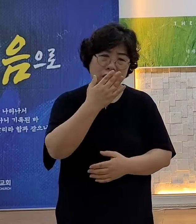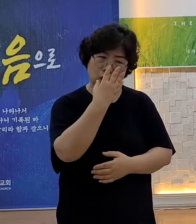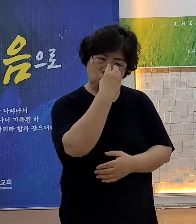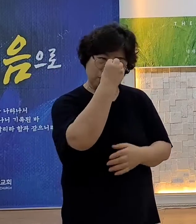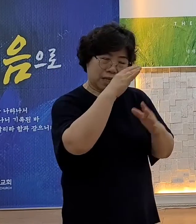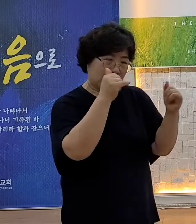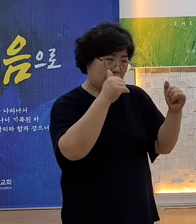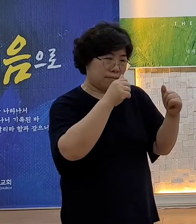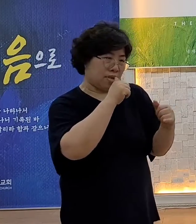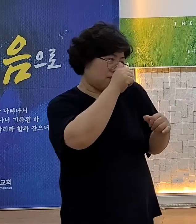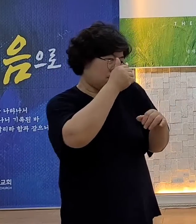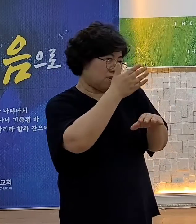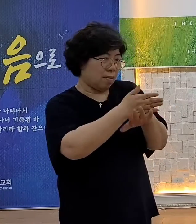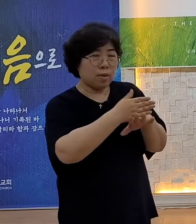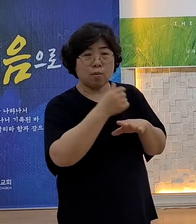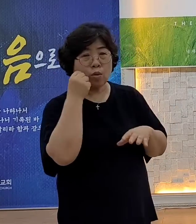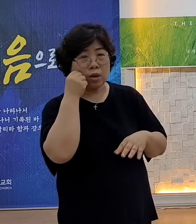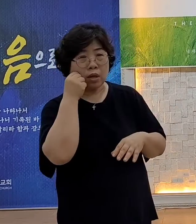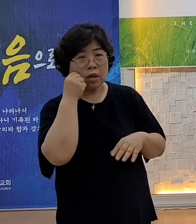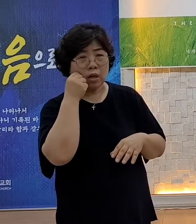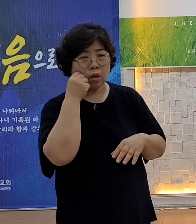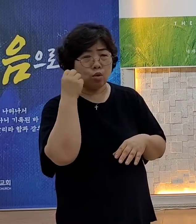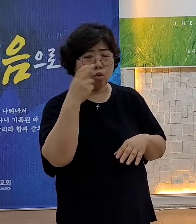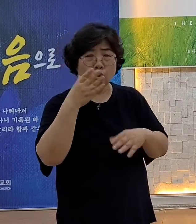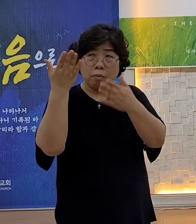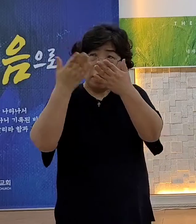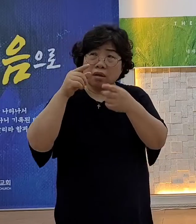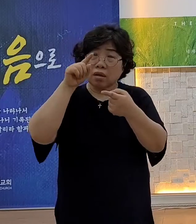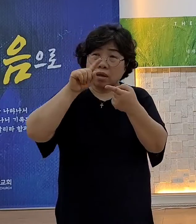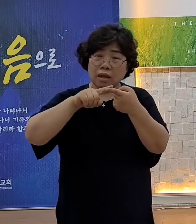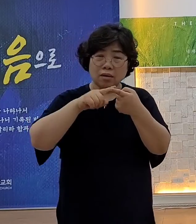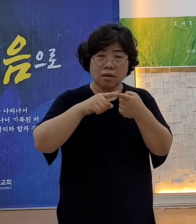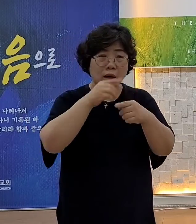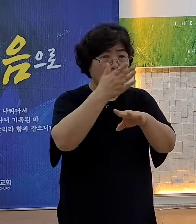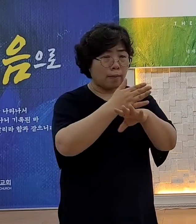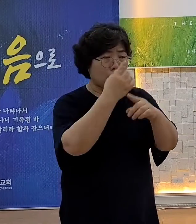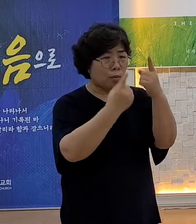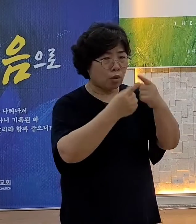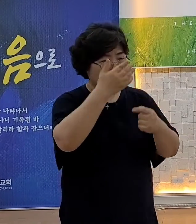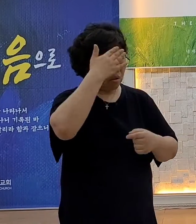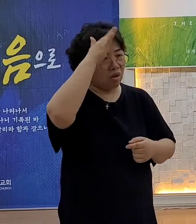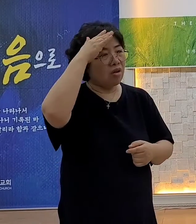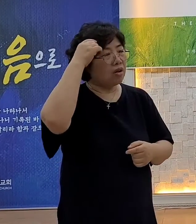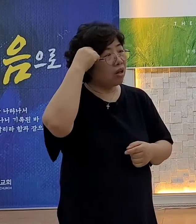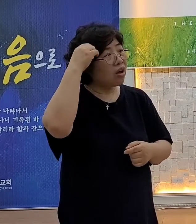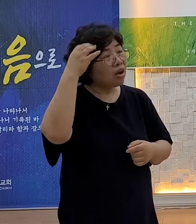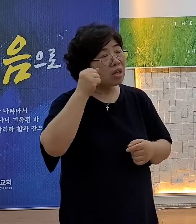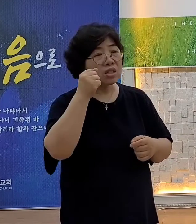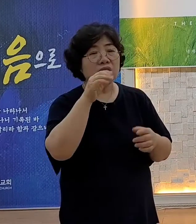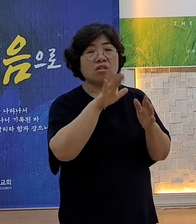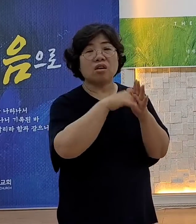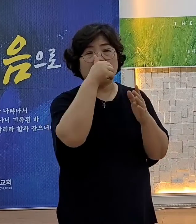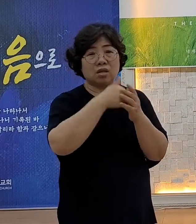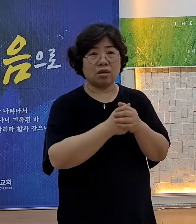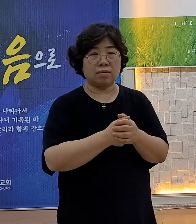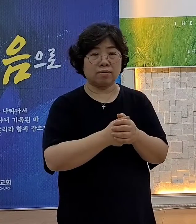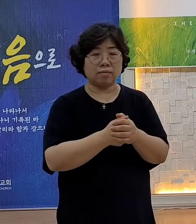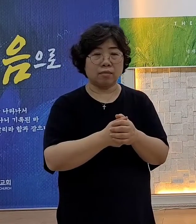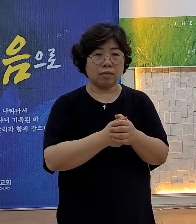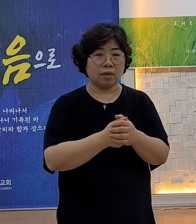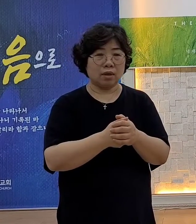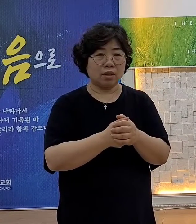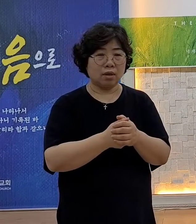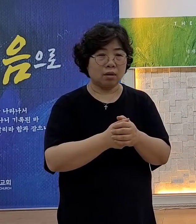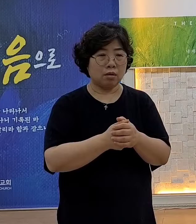안 됩니다. 그리고 당연하게 여기는 사람이 있어요. 누군가는 정말 온 마음을 다해서 준비해서 드렸는데도